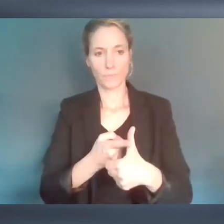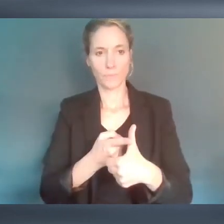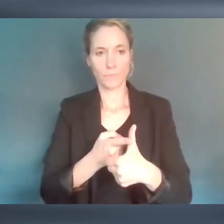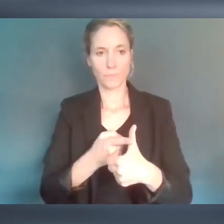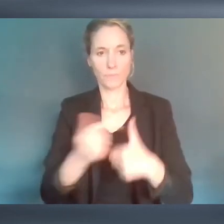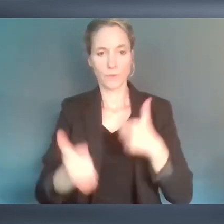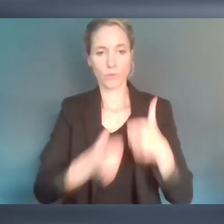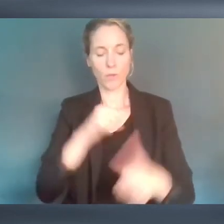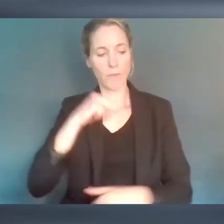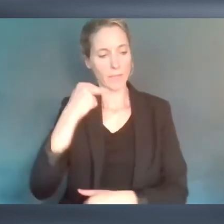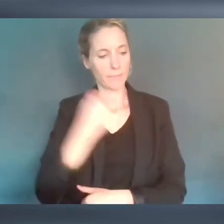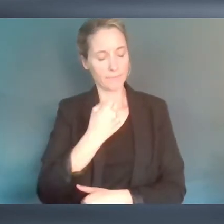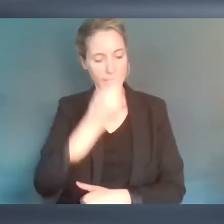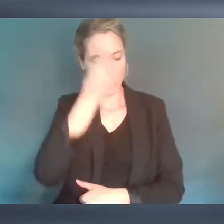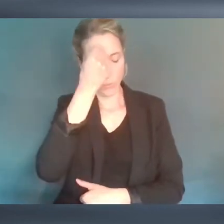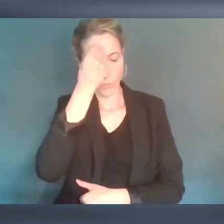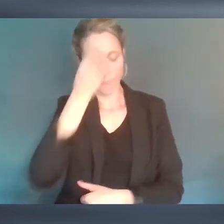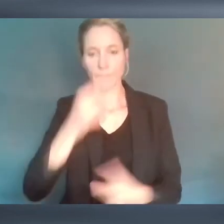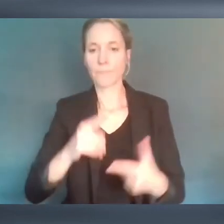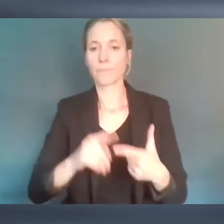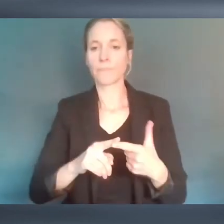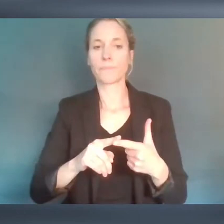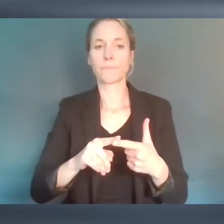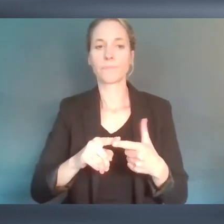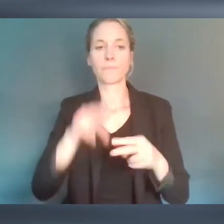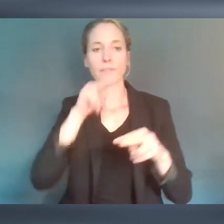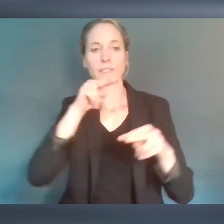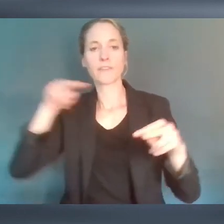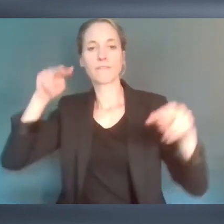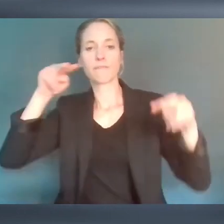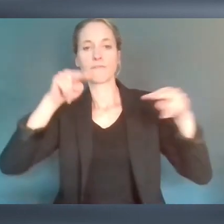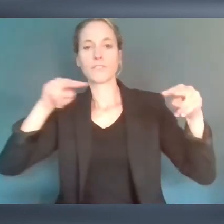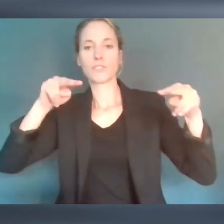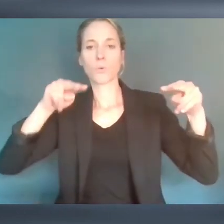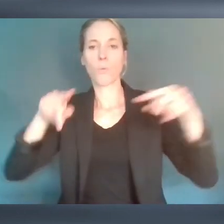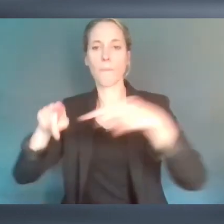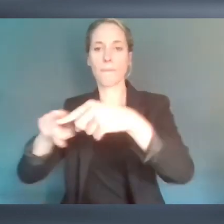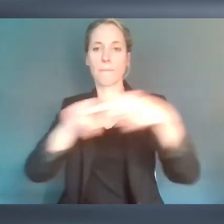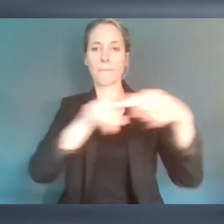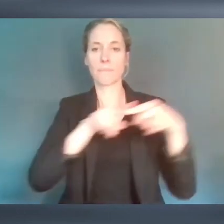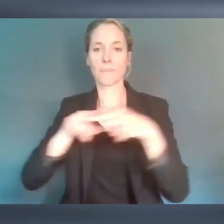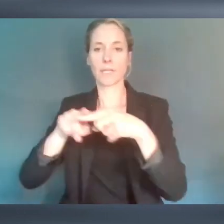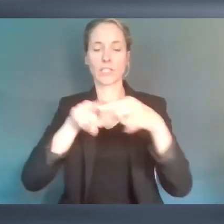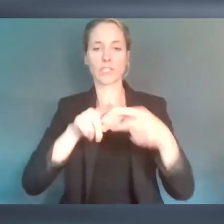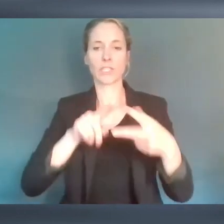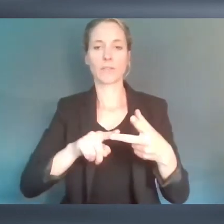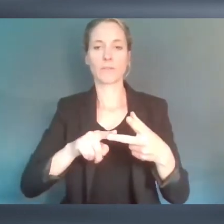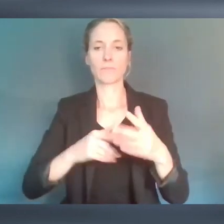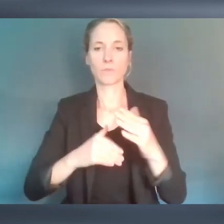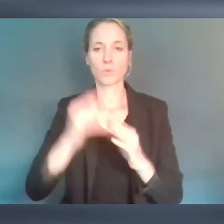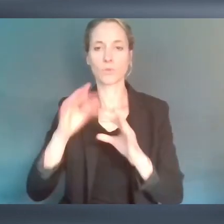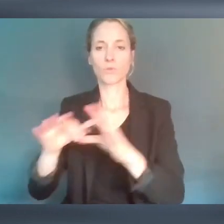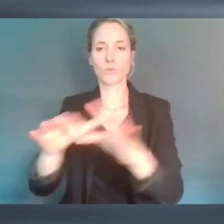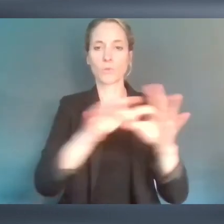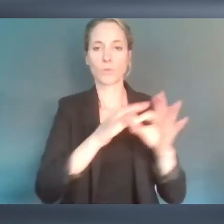soi, c'est vivre une vision partagée, c'est construire des relations, c'est créer le changement.